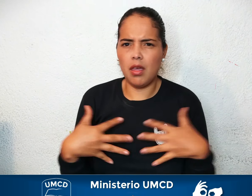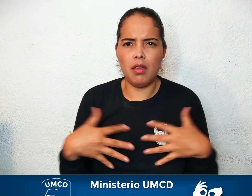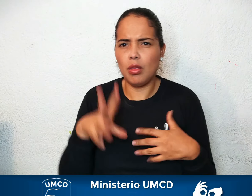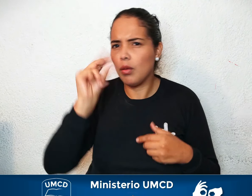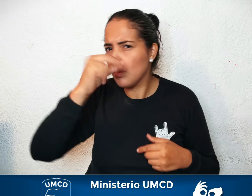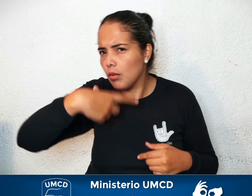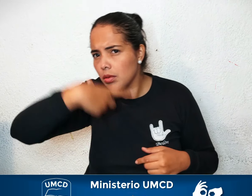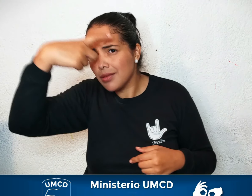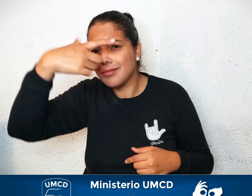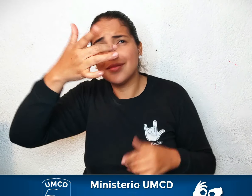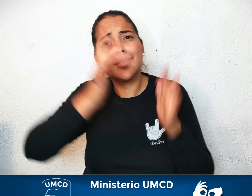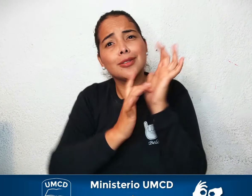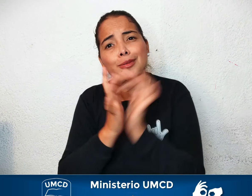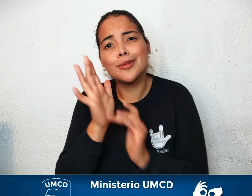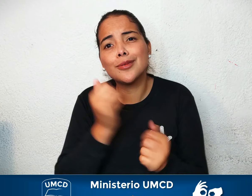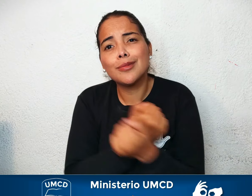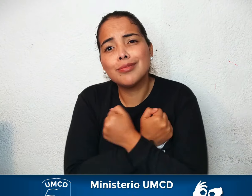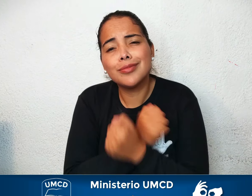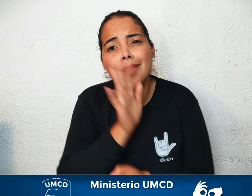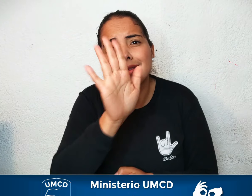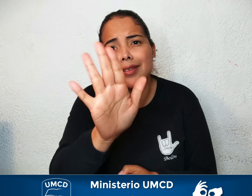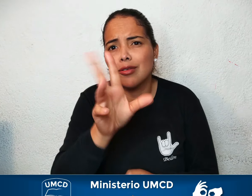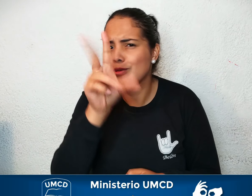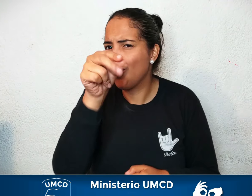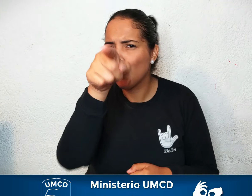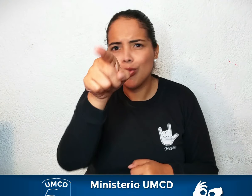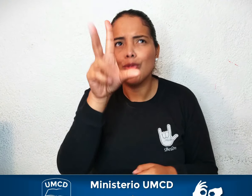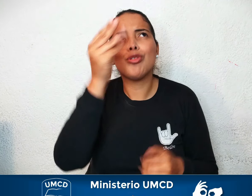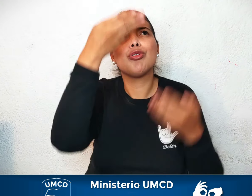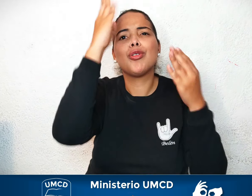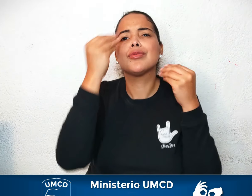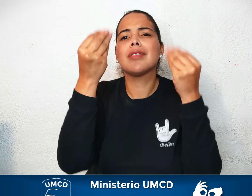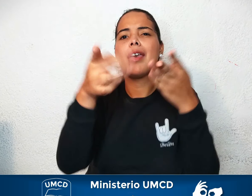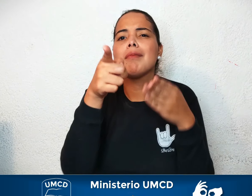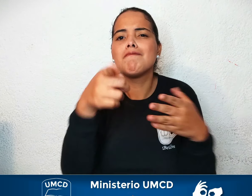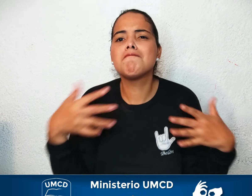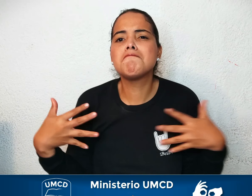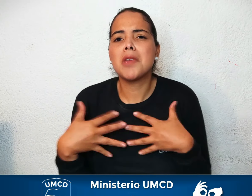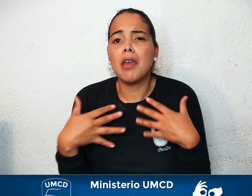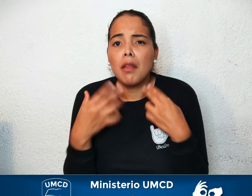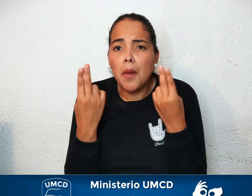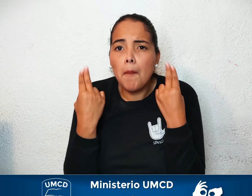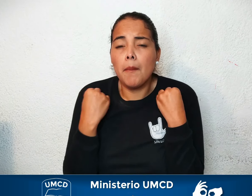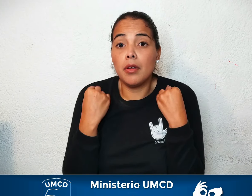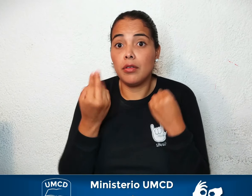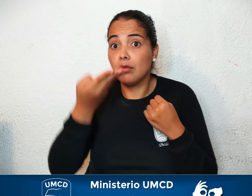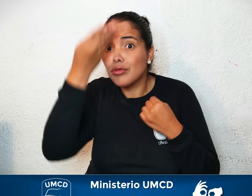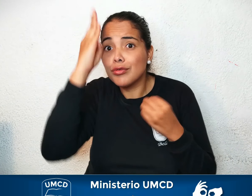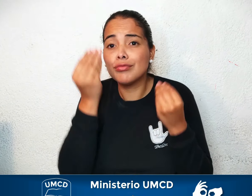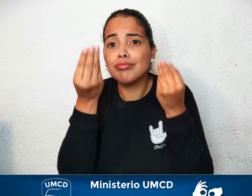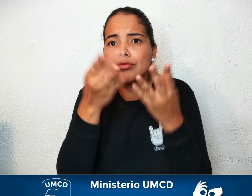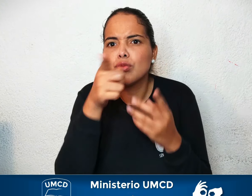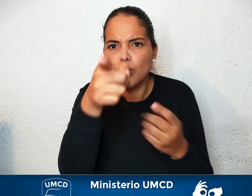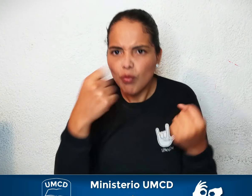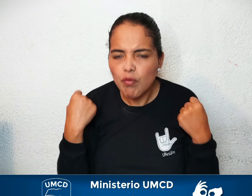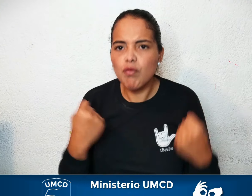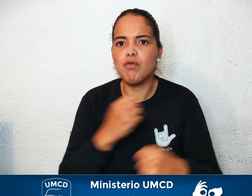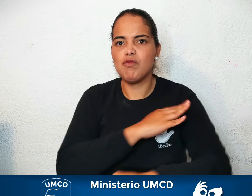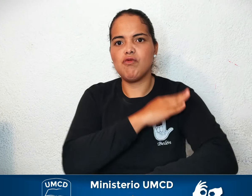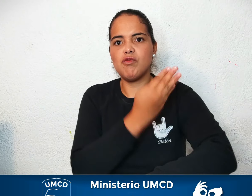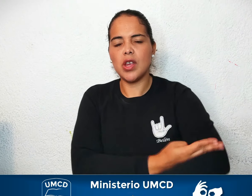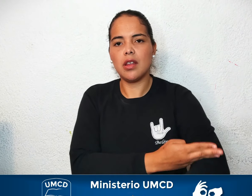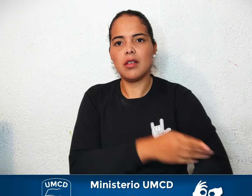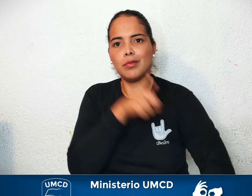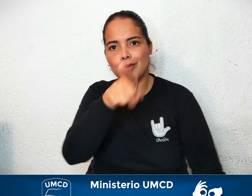temor. El Señor está con usted. Él no nos ha dado ese espíritu de cobardía. Él nos ha dado ese espíritu de valor